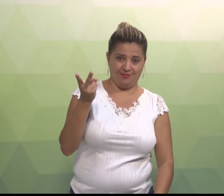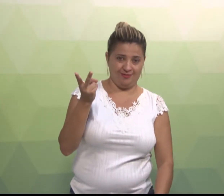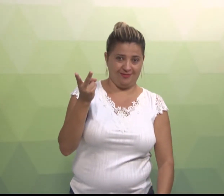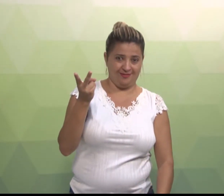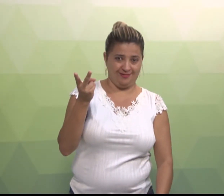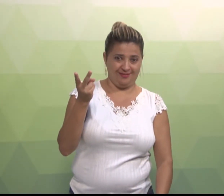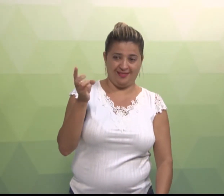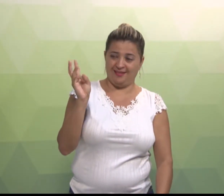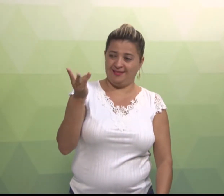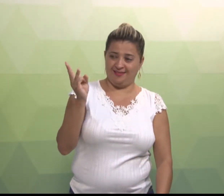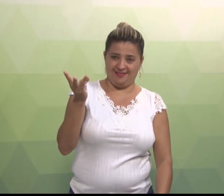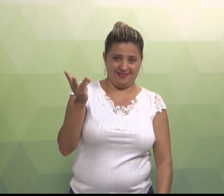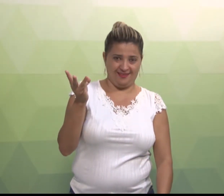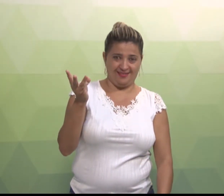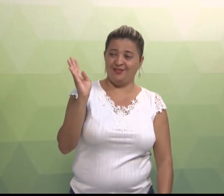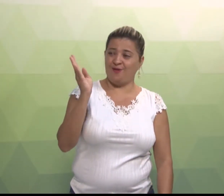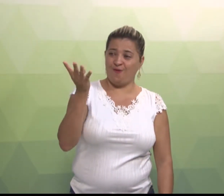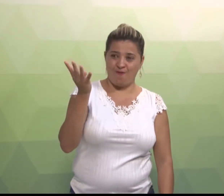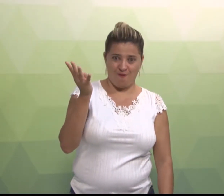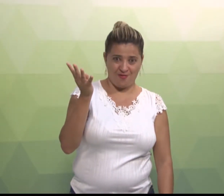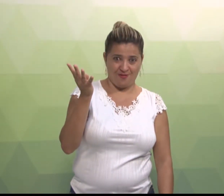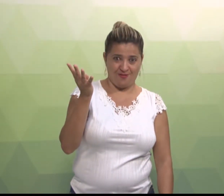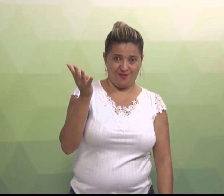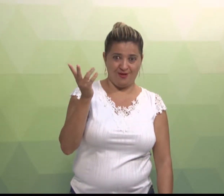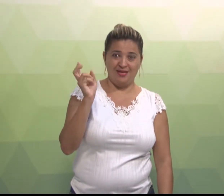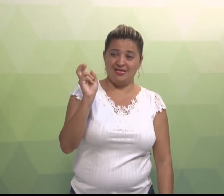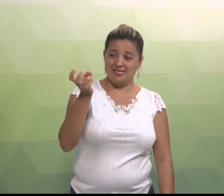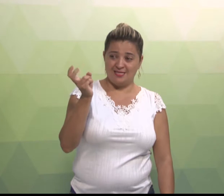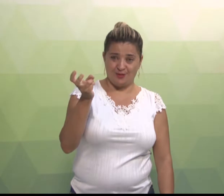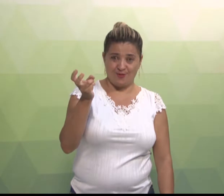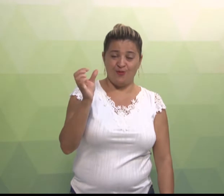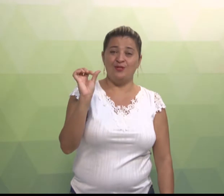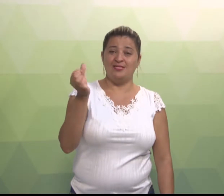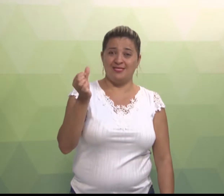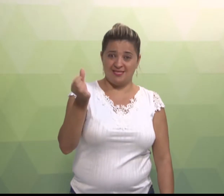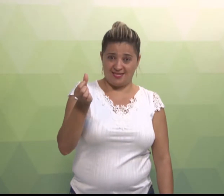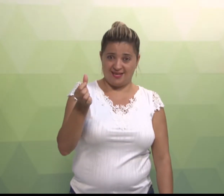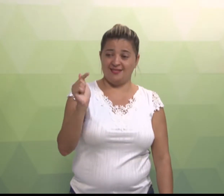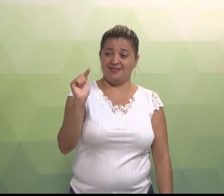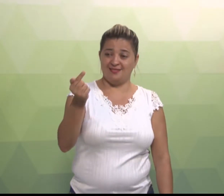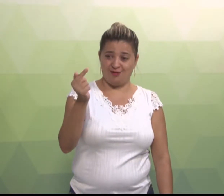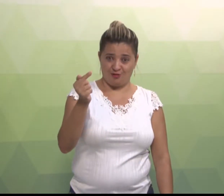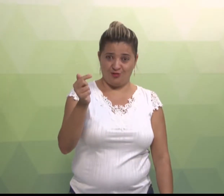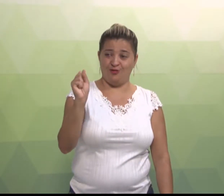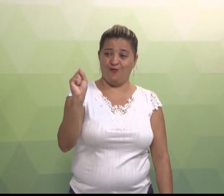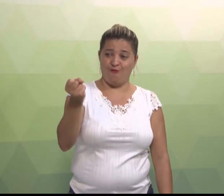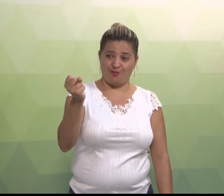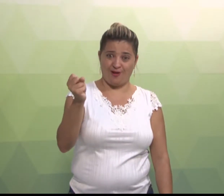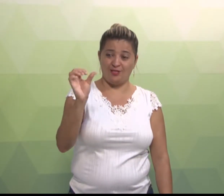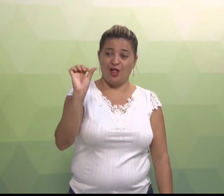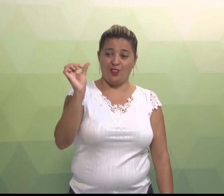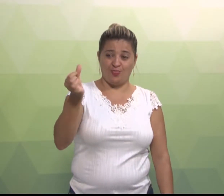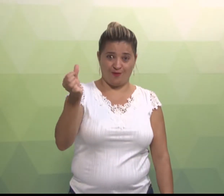R$2, R$3, R$4, 5, R$6, R$7, R$8,